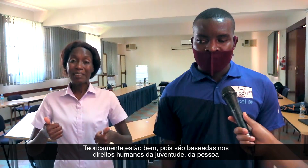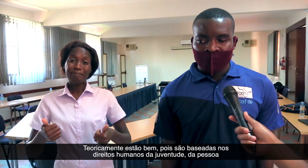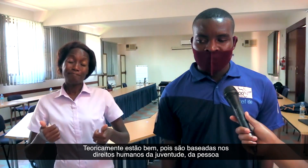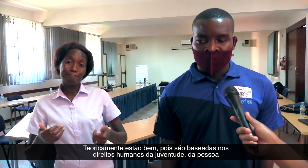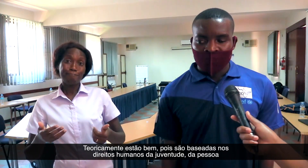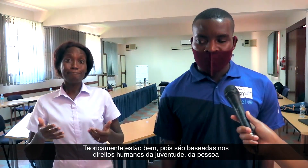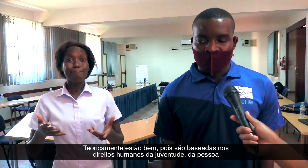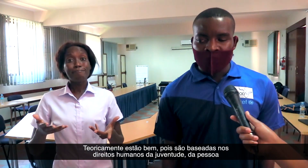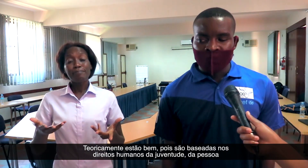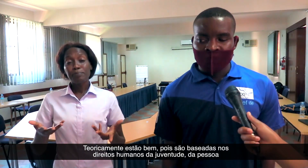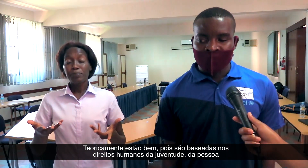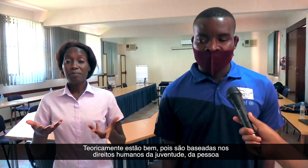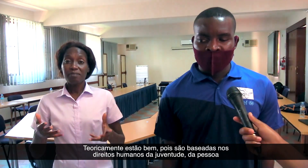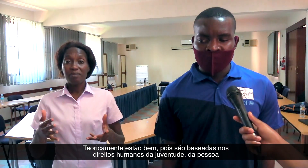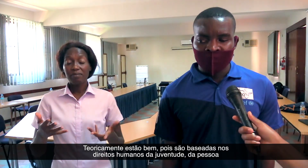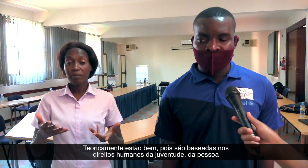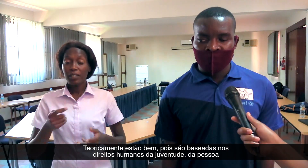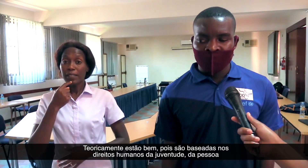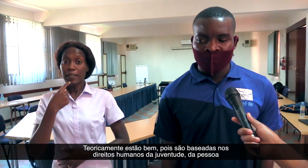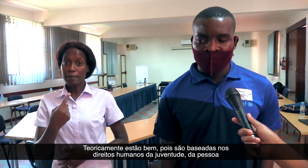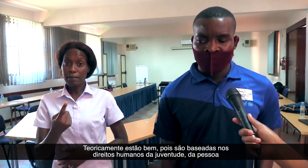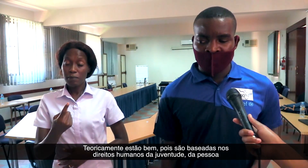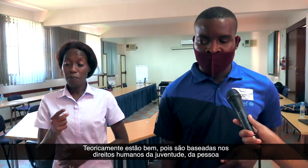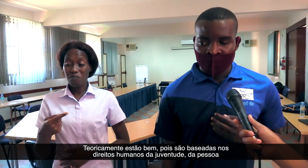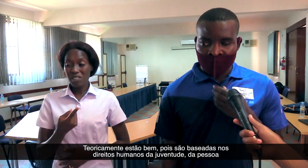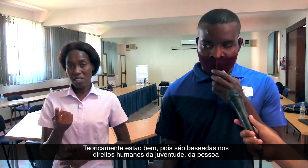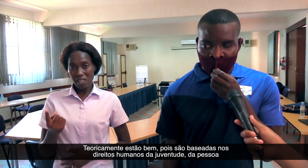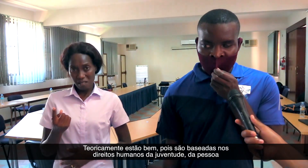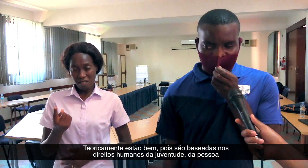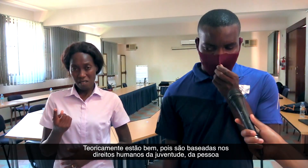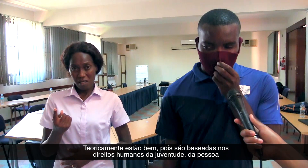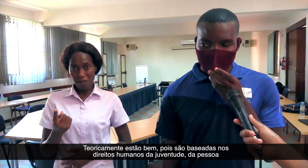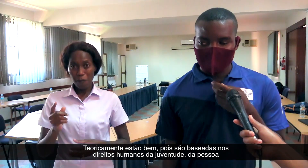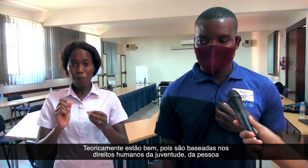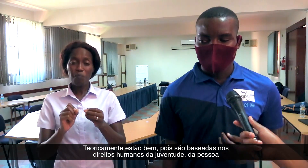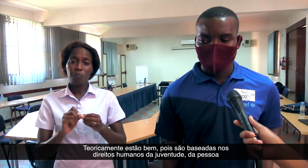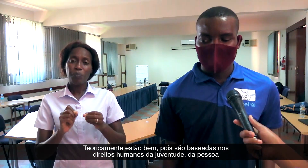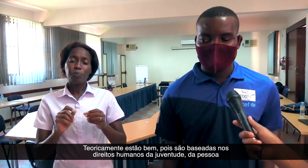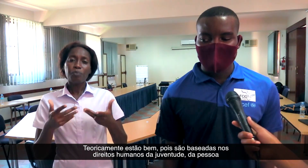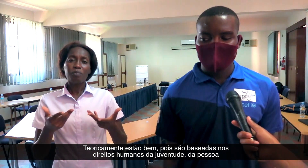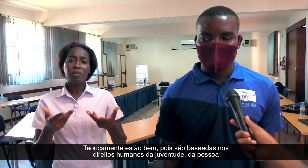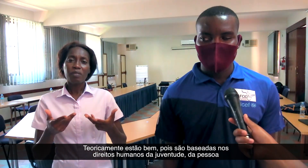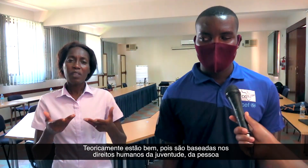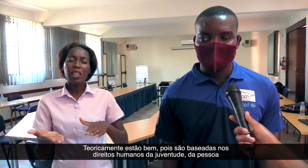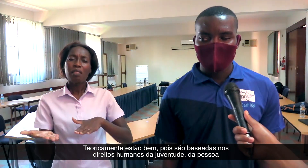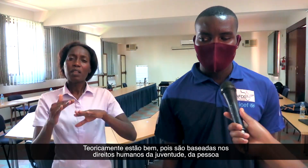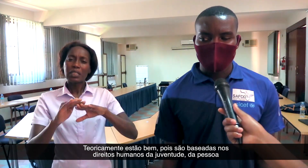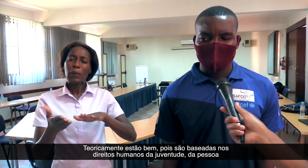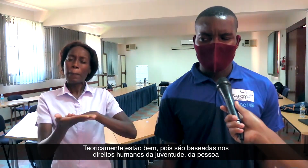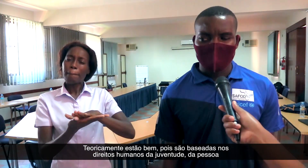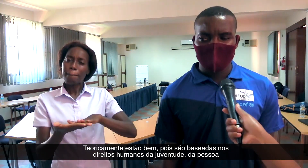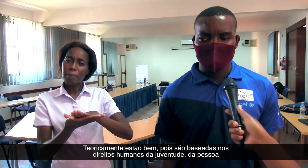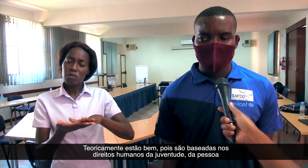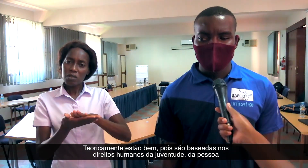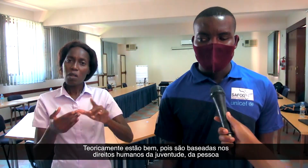Teoricamente, elas estão bem, né? Pois são baseadas